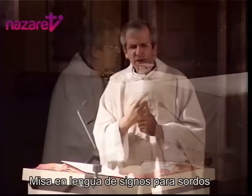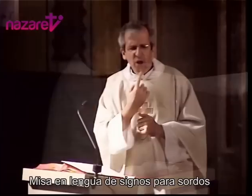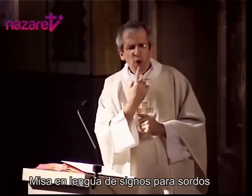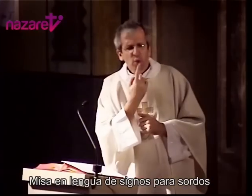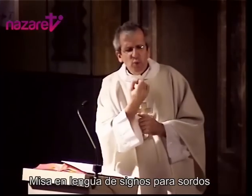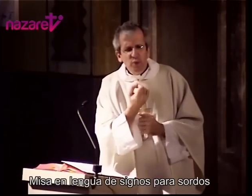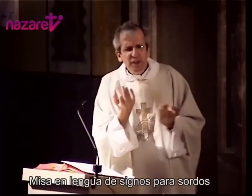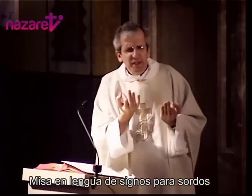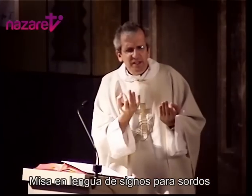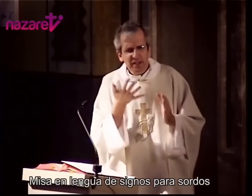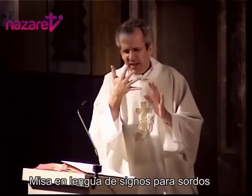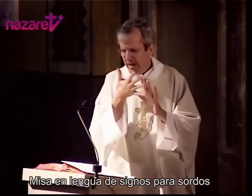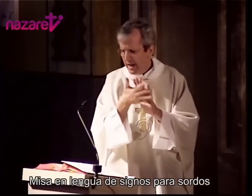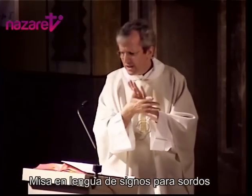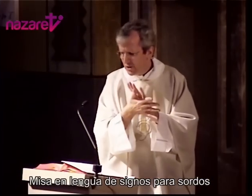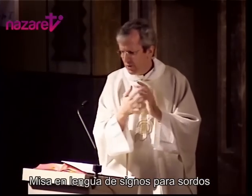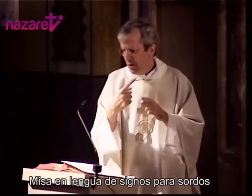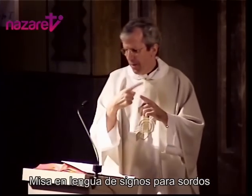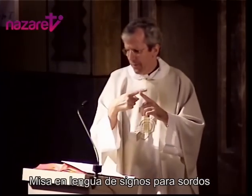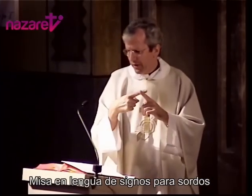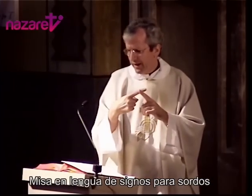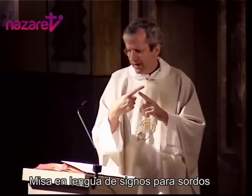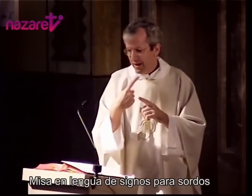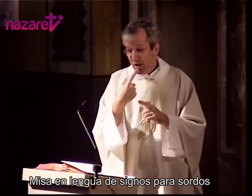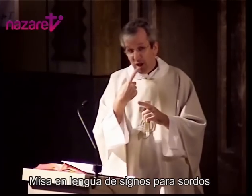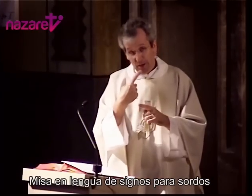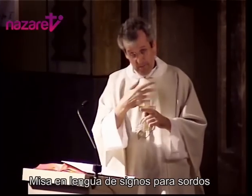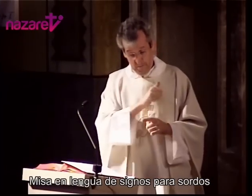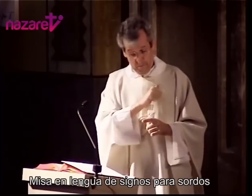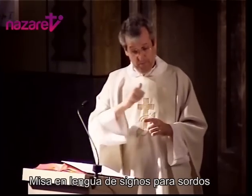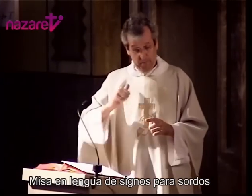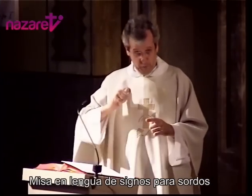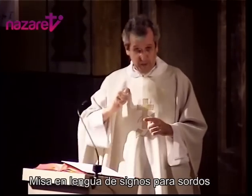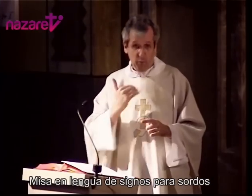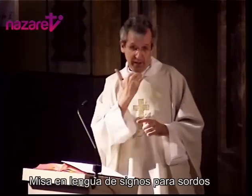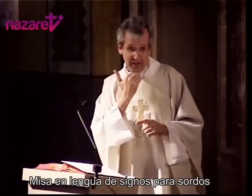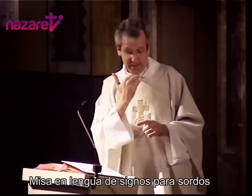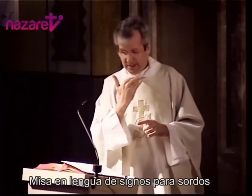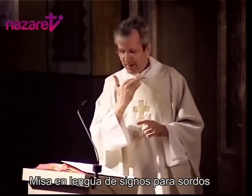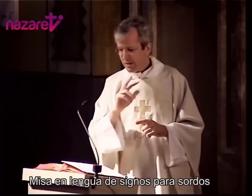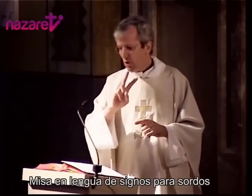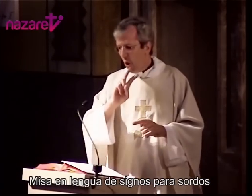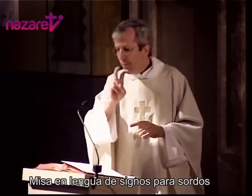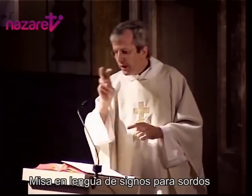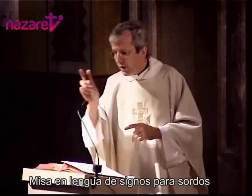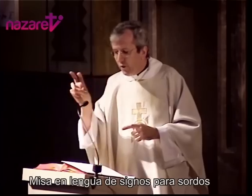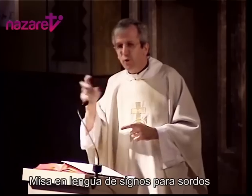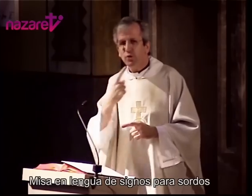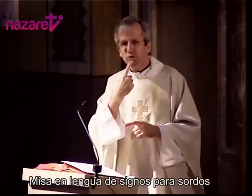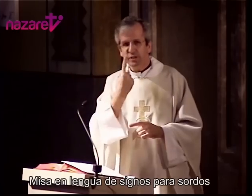¿tú dices esto porque propia cuenta sabes o porque otros te